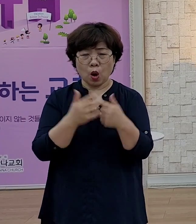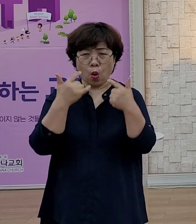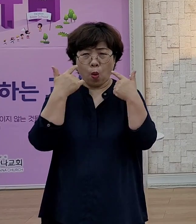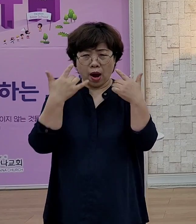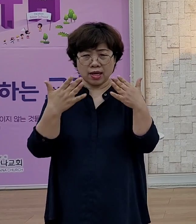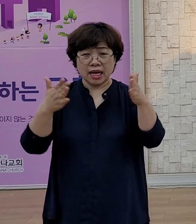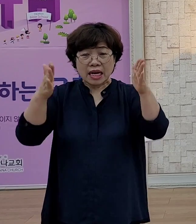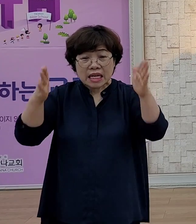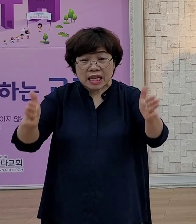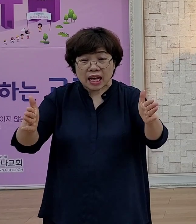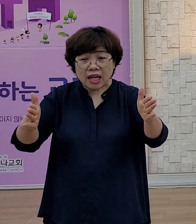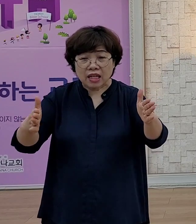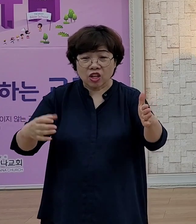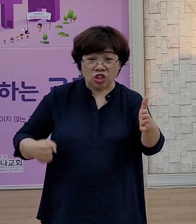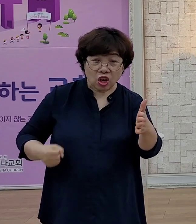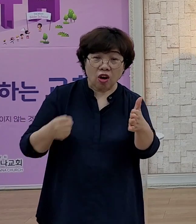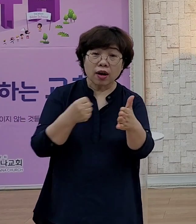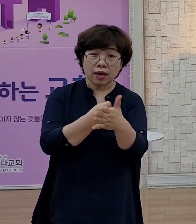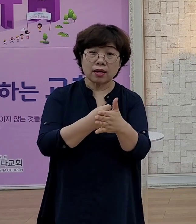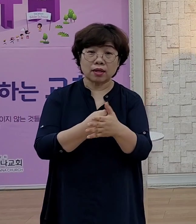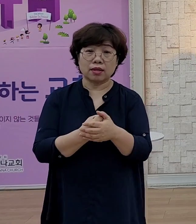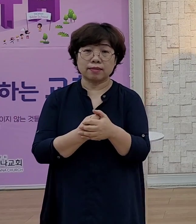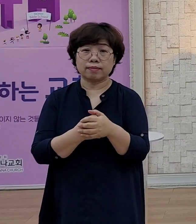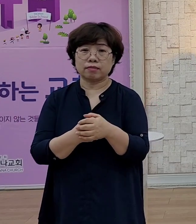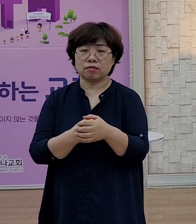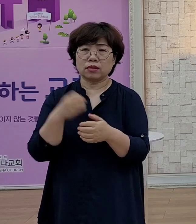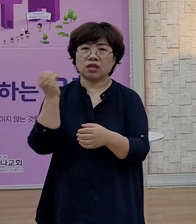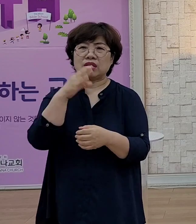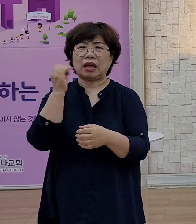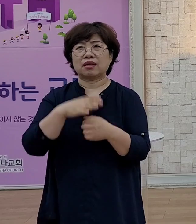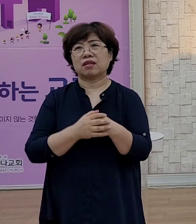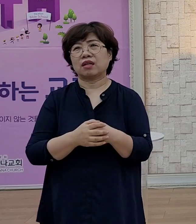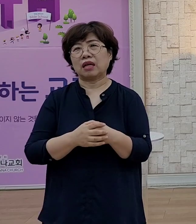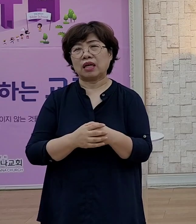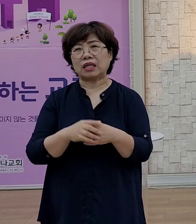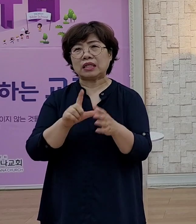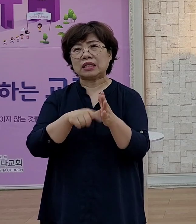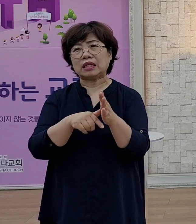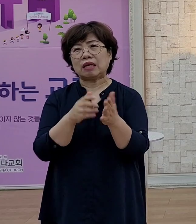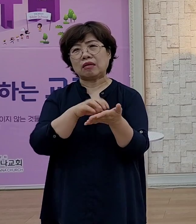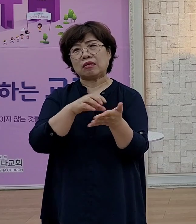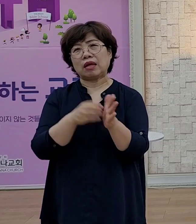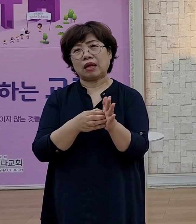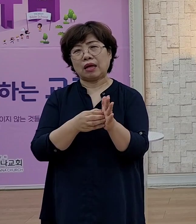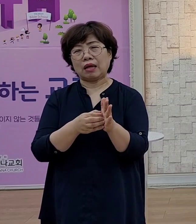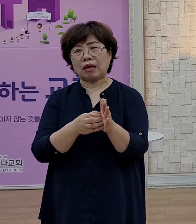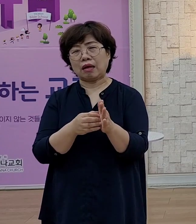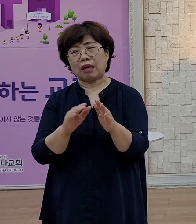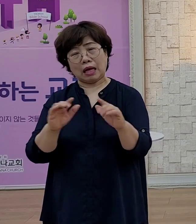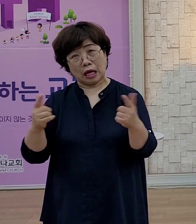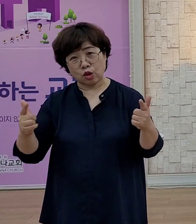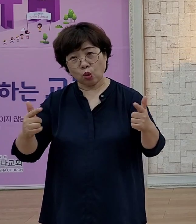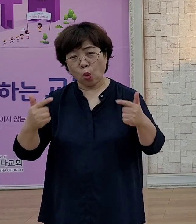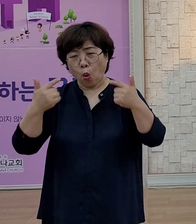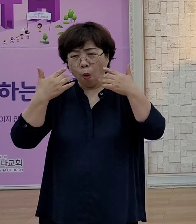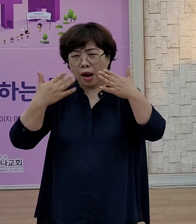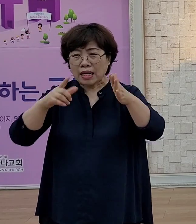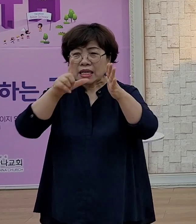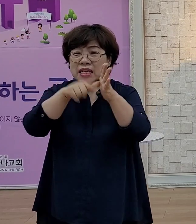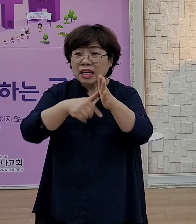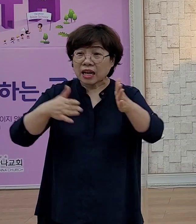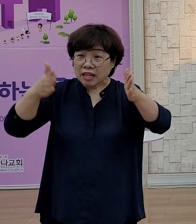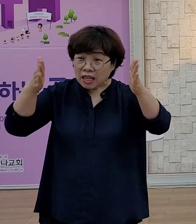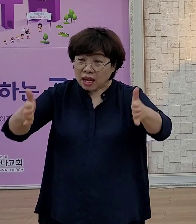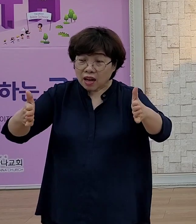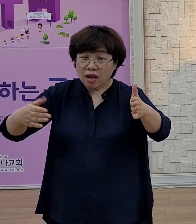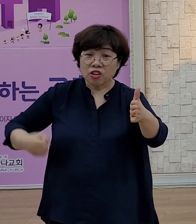정확한 기간까지 정해놨습니다. 그냥 뭐 한 달 하다 말고 뭐 되면 좀 더 하고 이게 아니라 정확하게